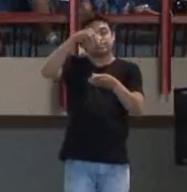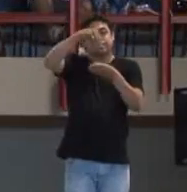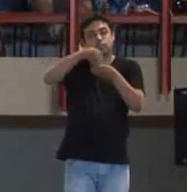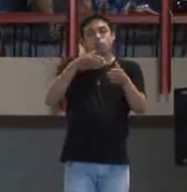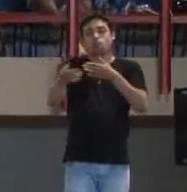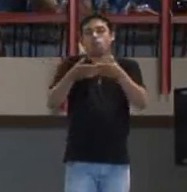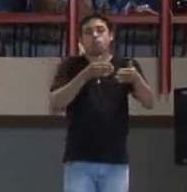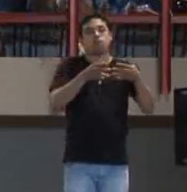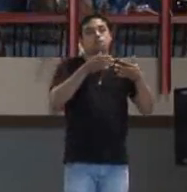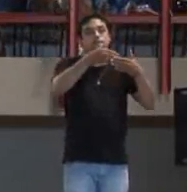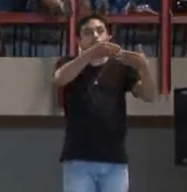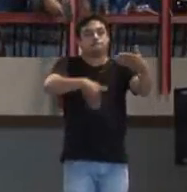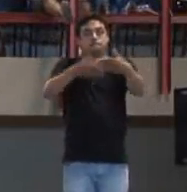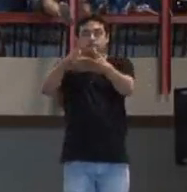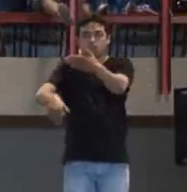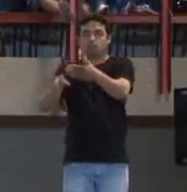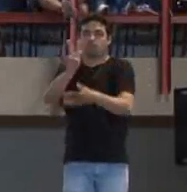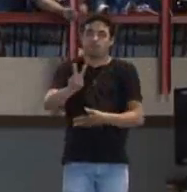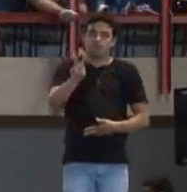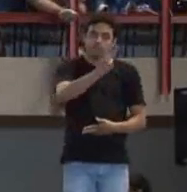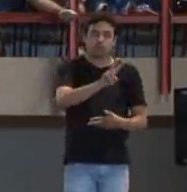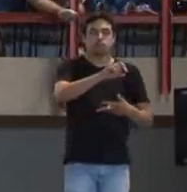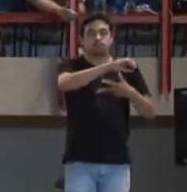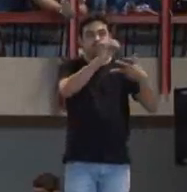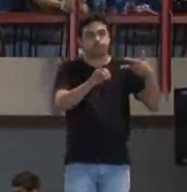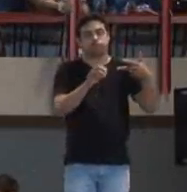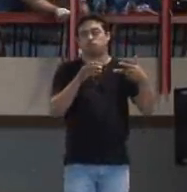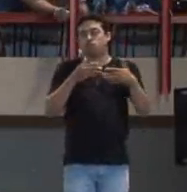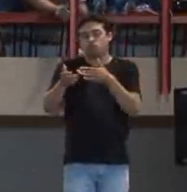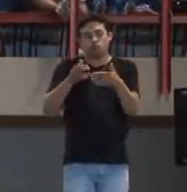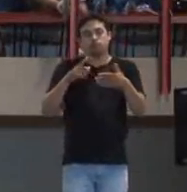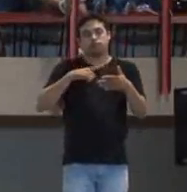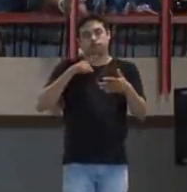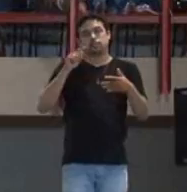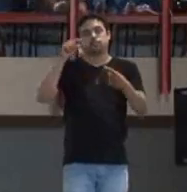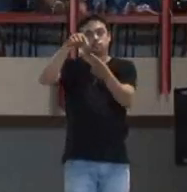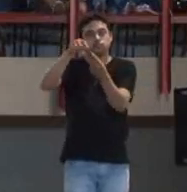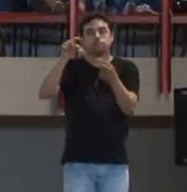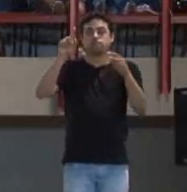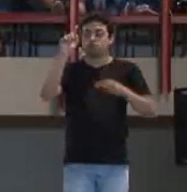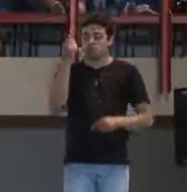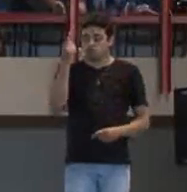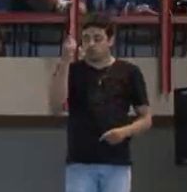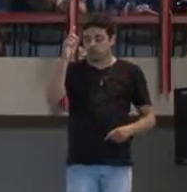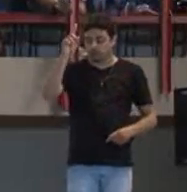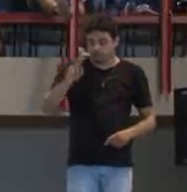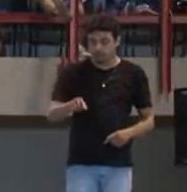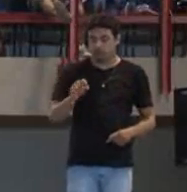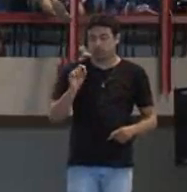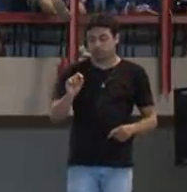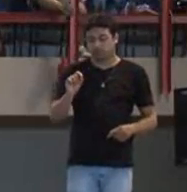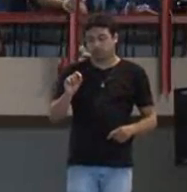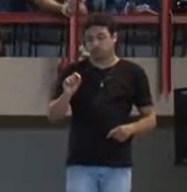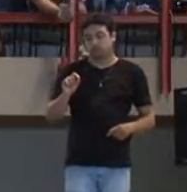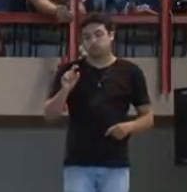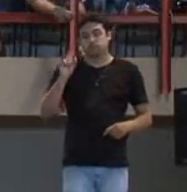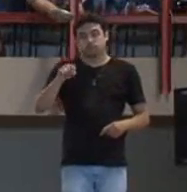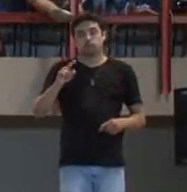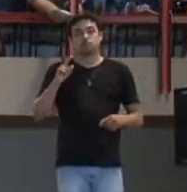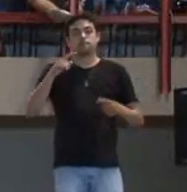qualquer prova de vestibular no que diz respeito à geografia que é a parte